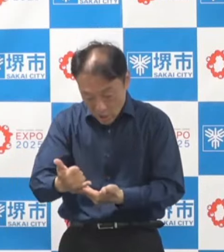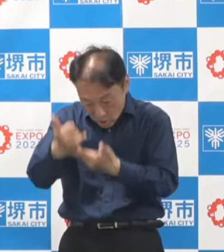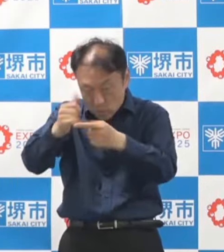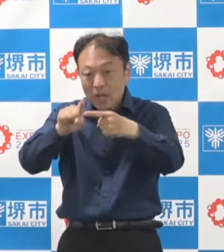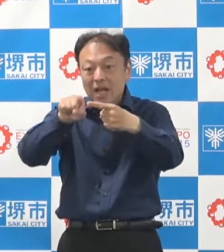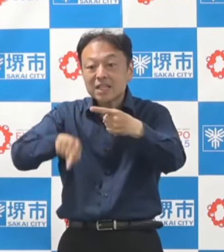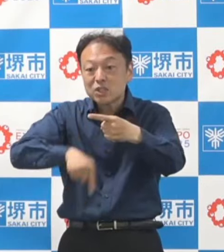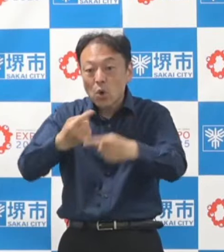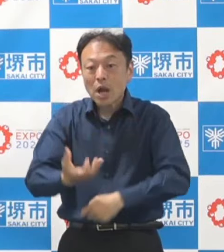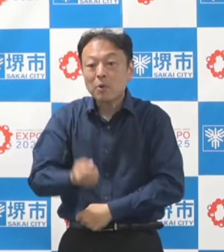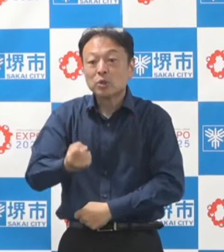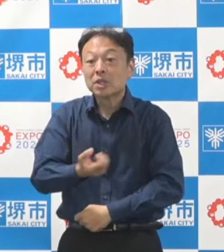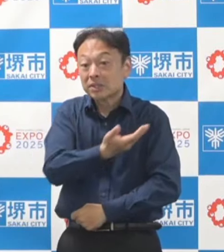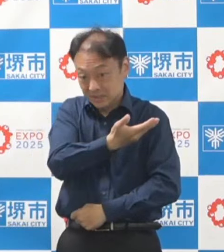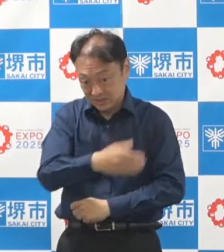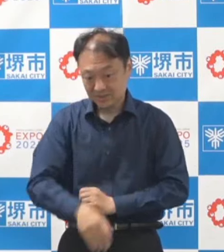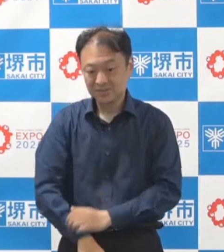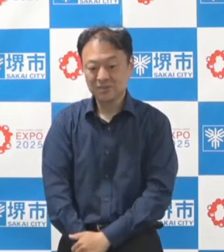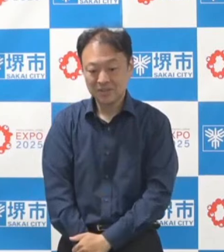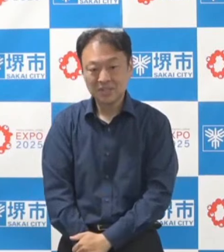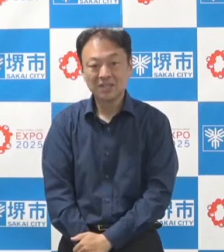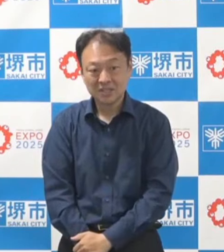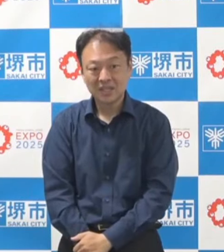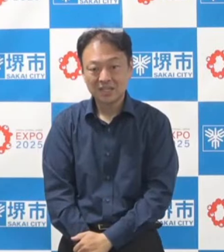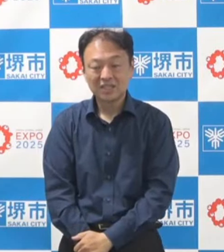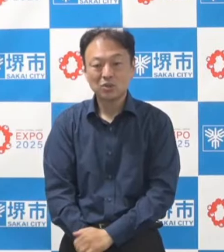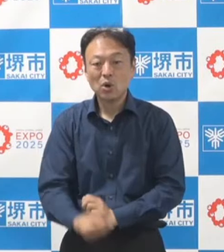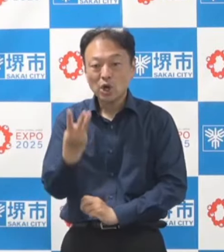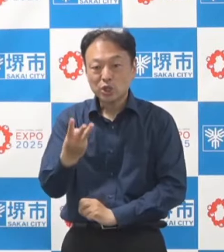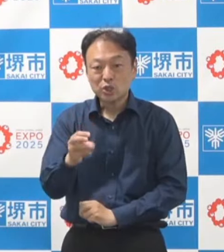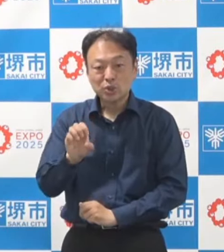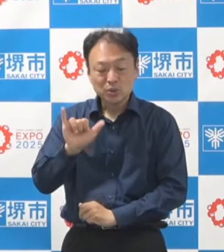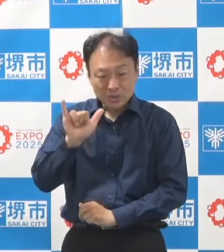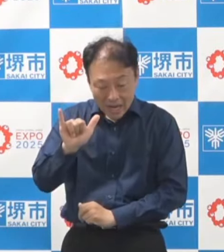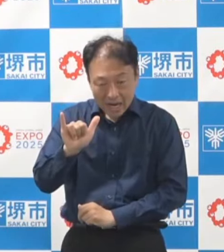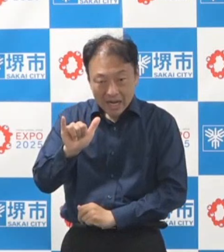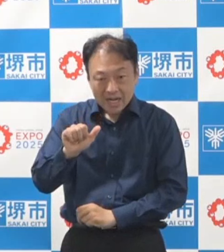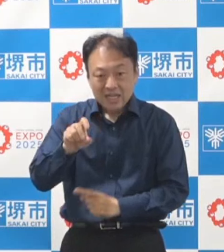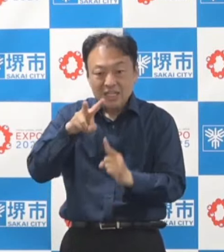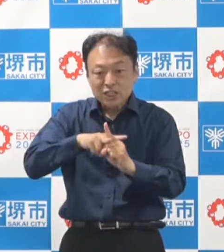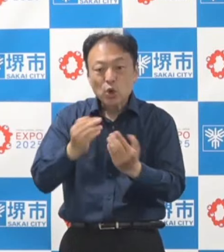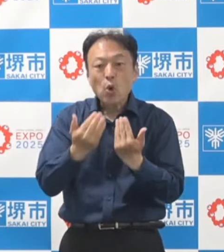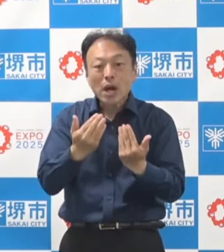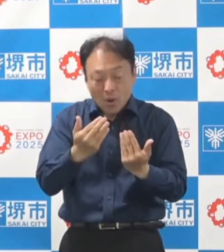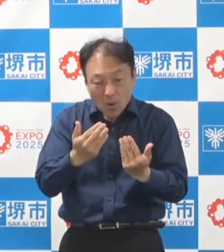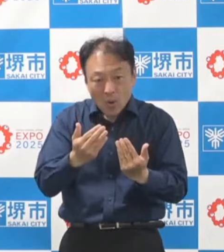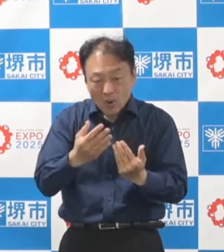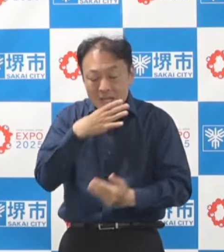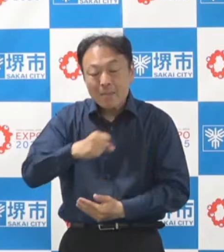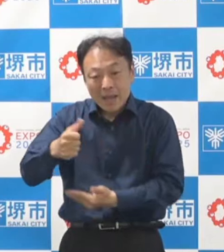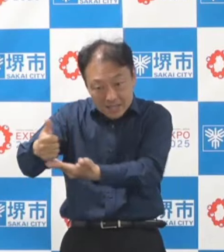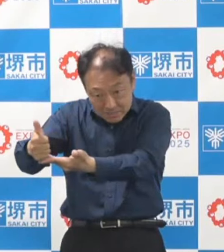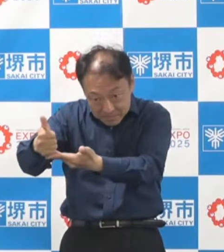内容でありましたり、こちら湯屋小学校で授業をご覧になられた時の、